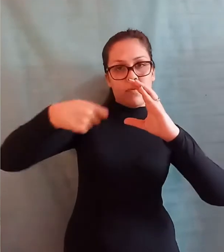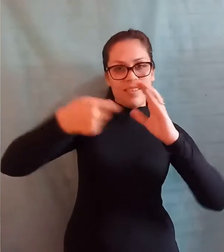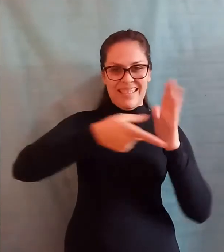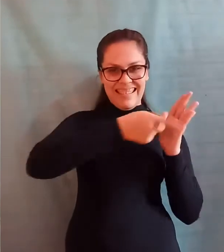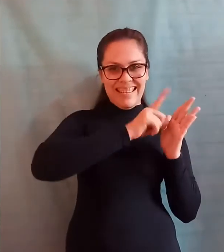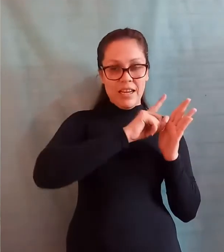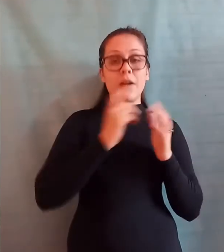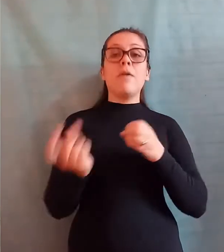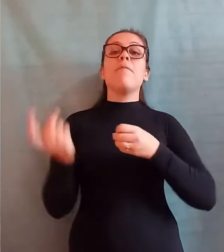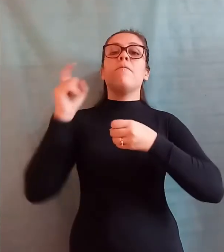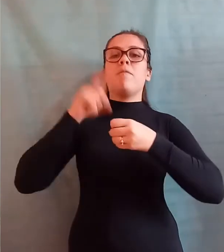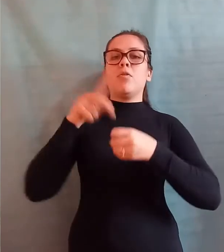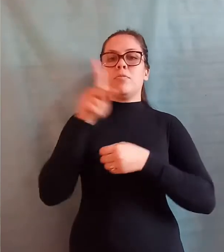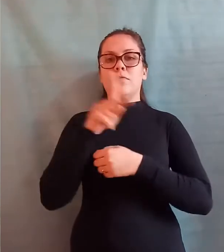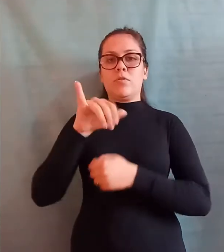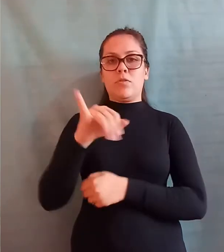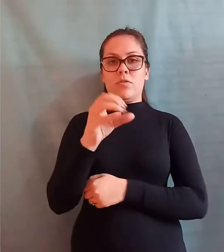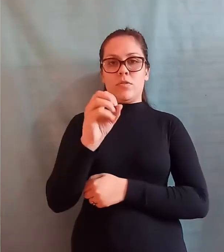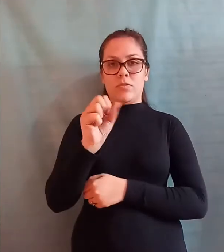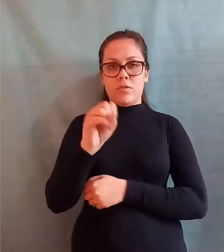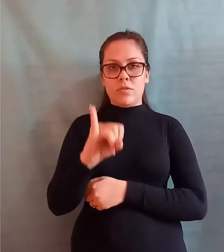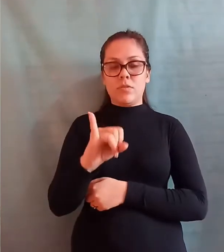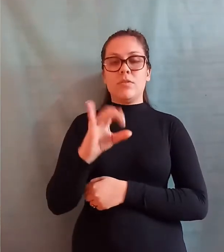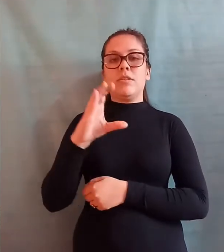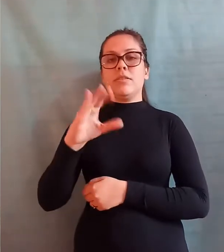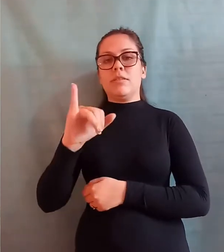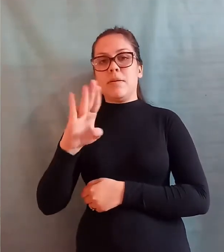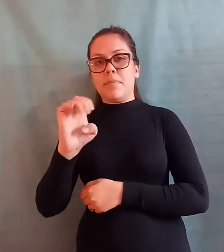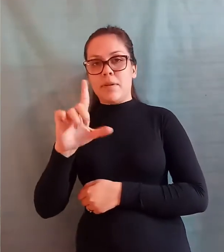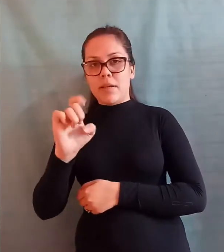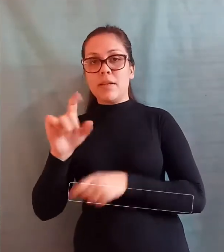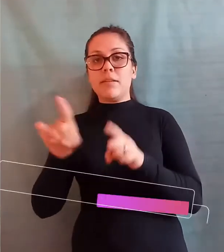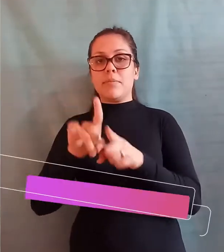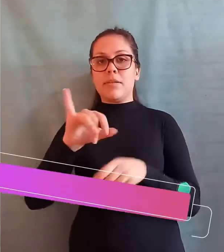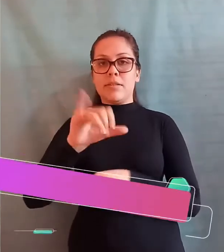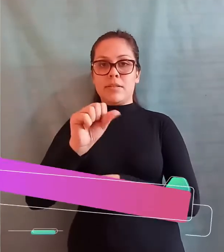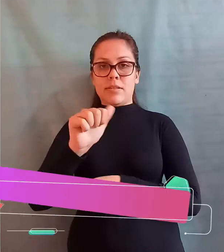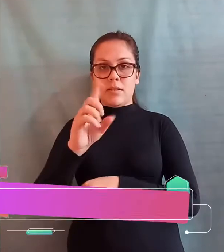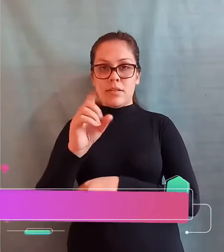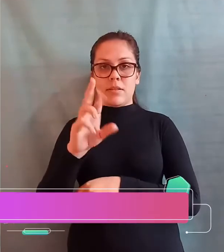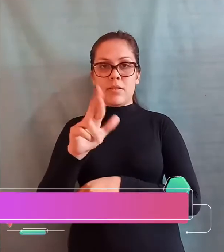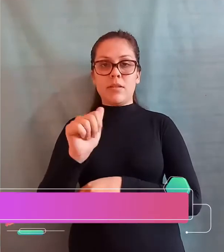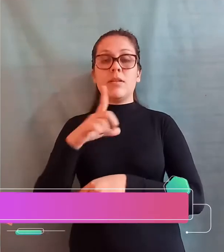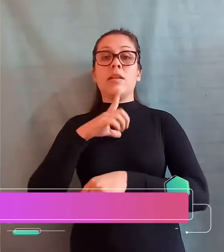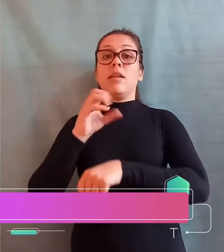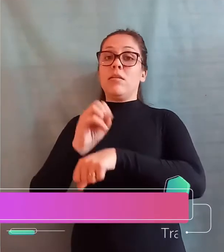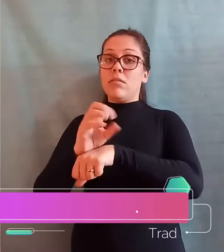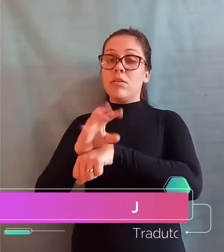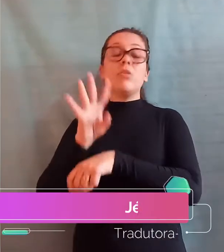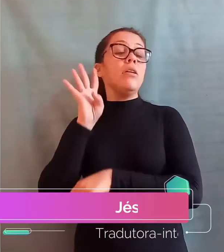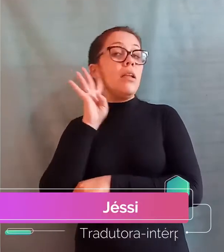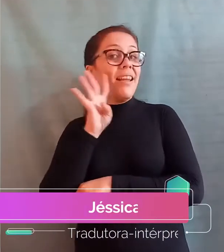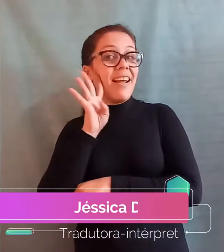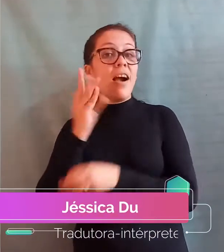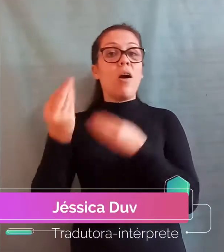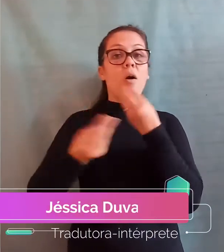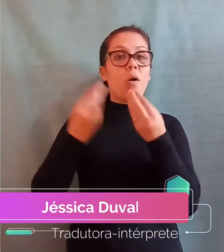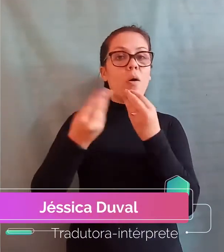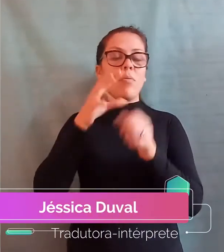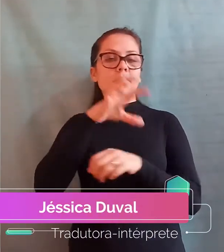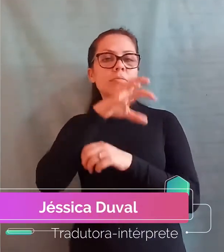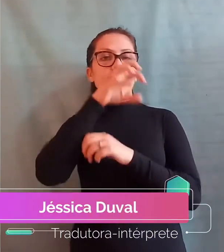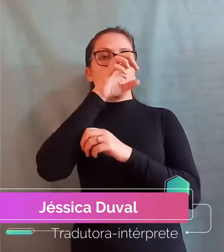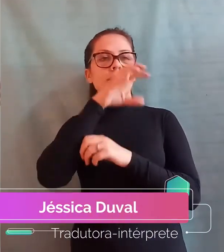anteriores, voltem, que a professora Josi, Cibele e Isadora deram umas dicas bem legais sobre como